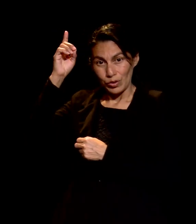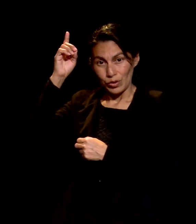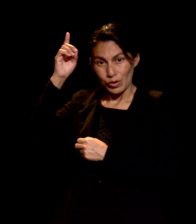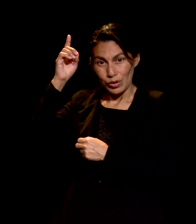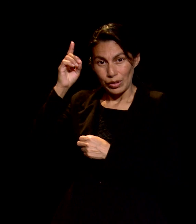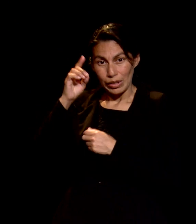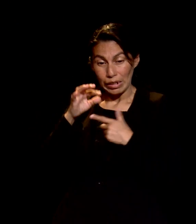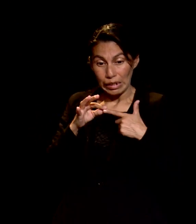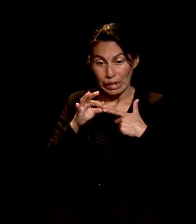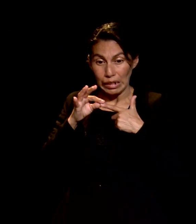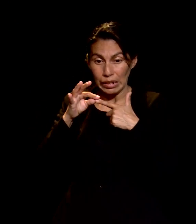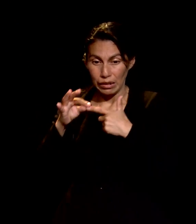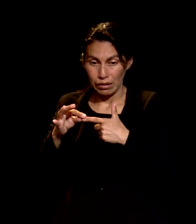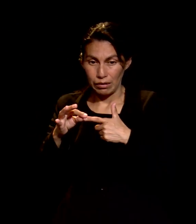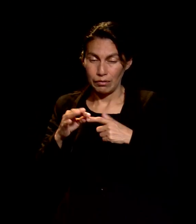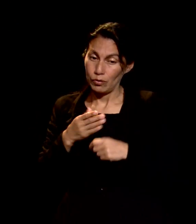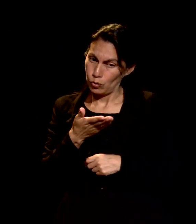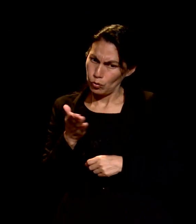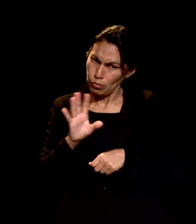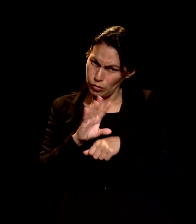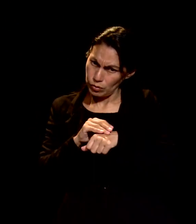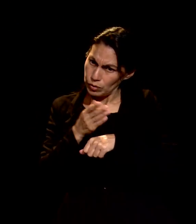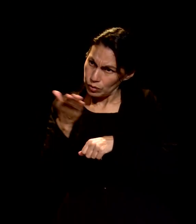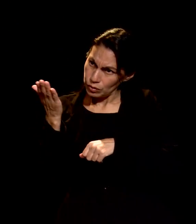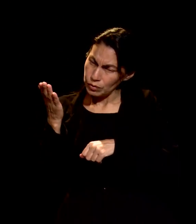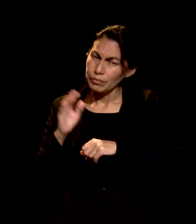a elegir si se lo permiten.